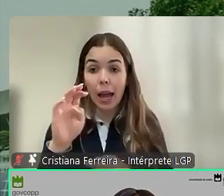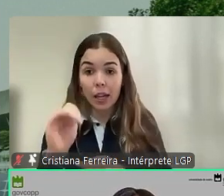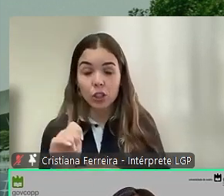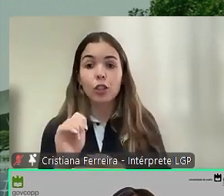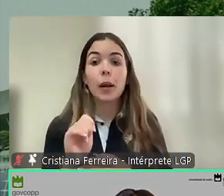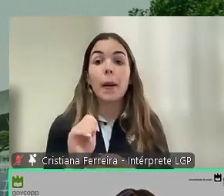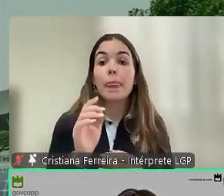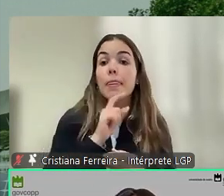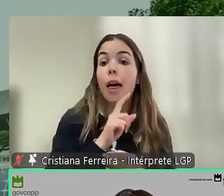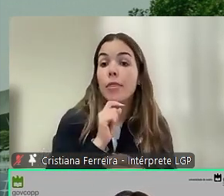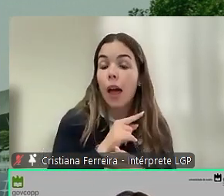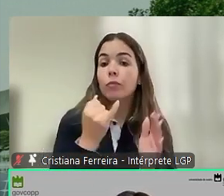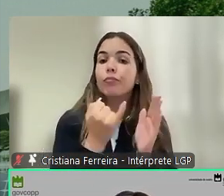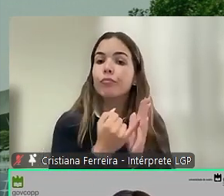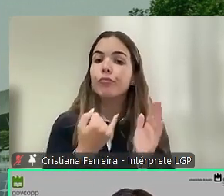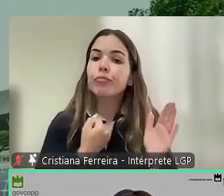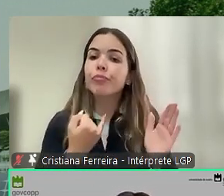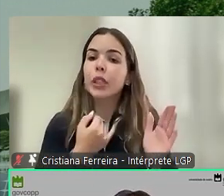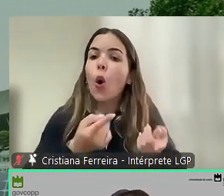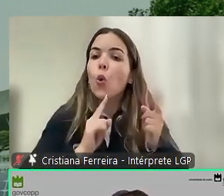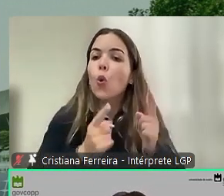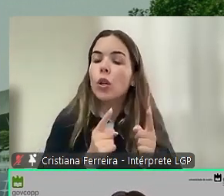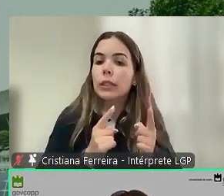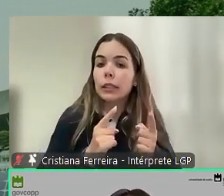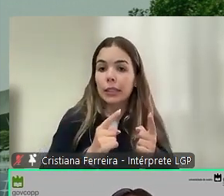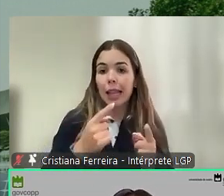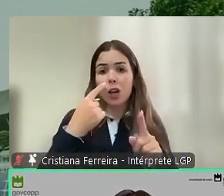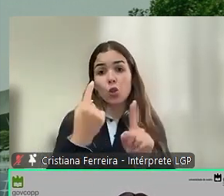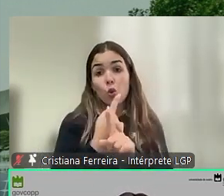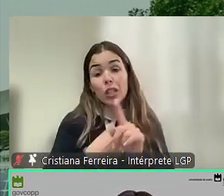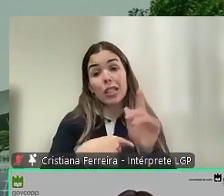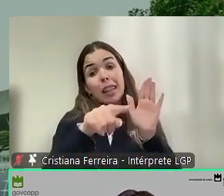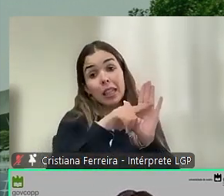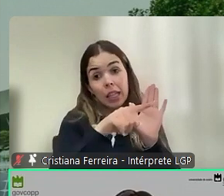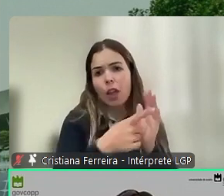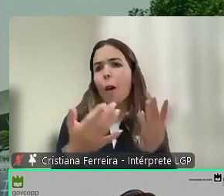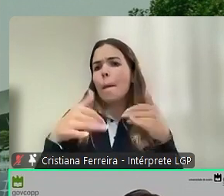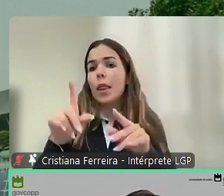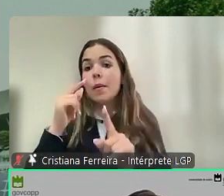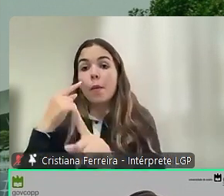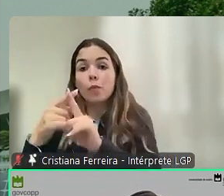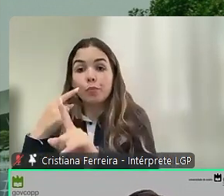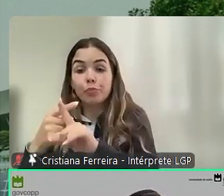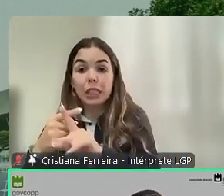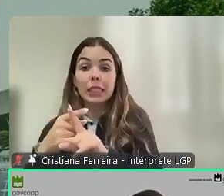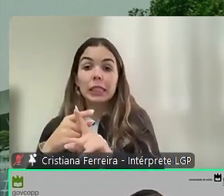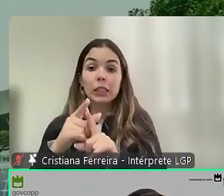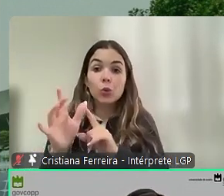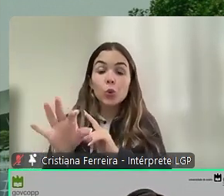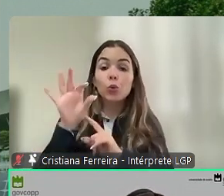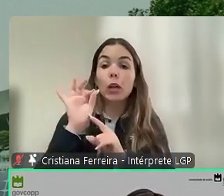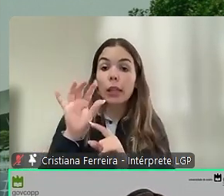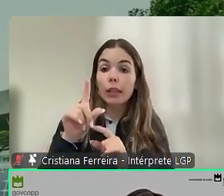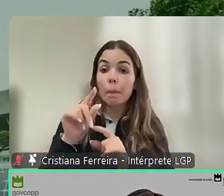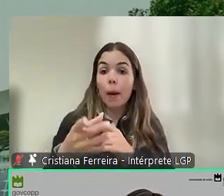identificar mais cedo os impactos ambientais negativos, permitem reforçar os impactos positivos e permitem que exista uma maior aprendizagem